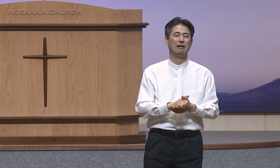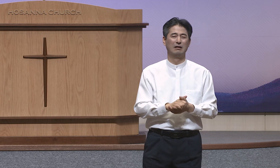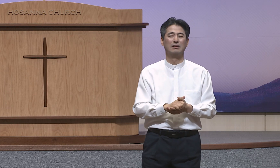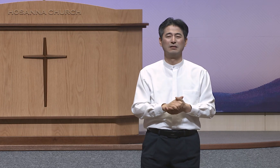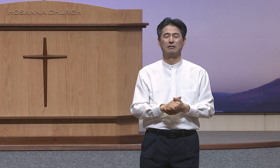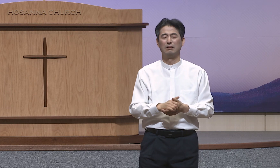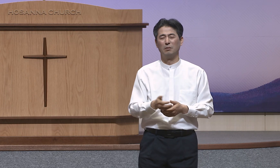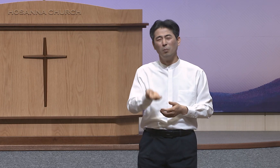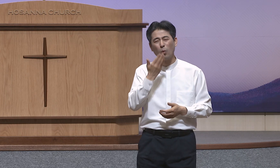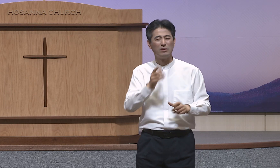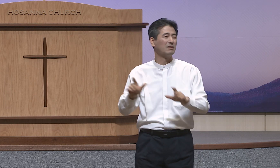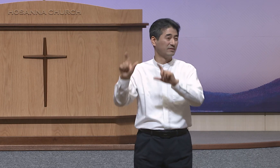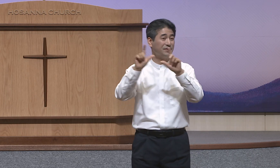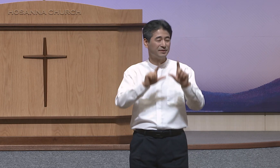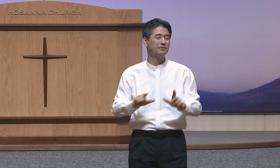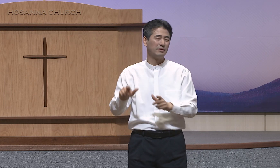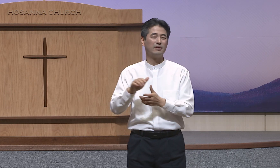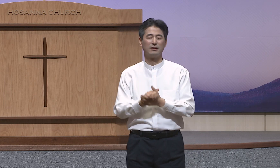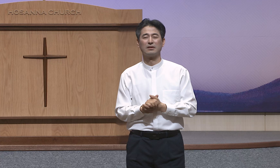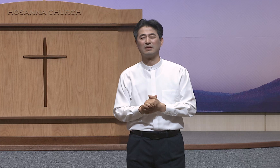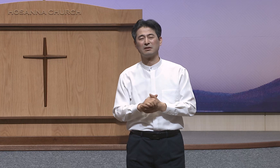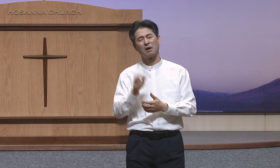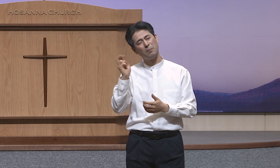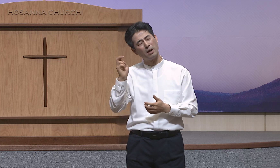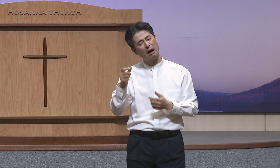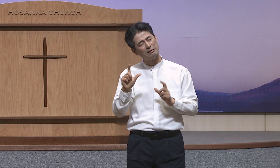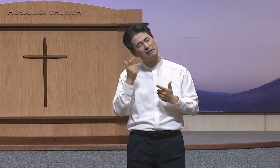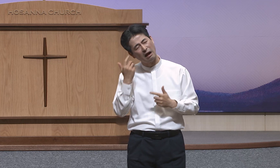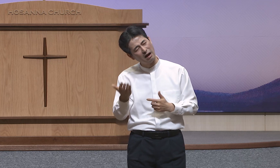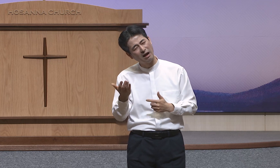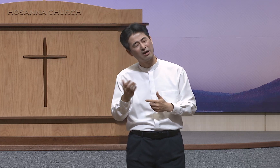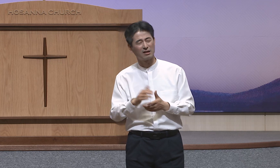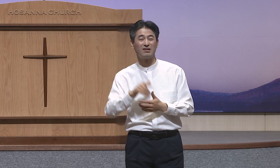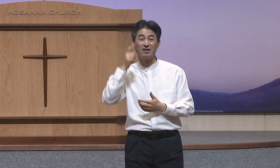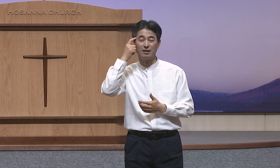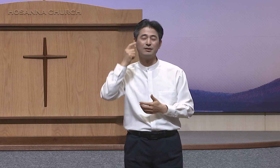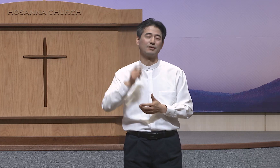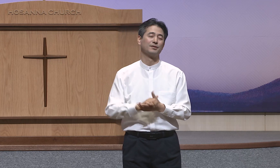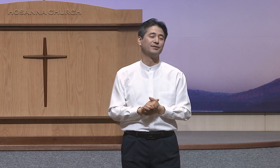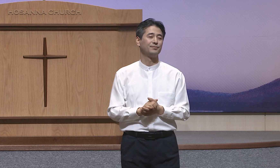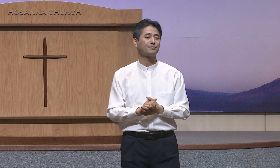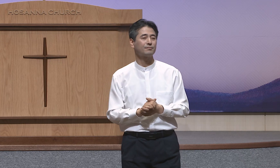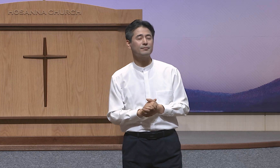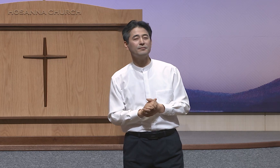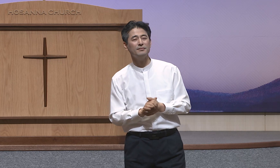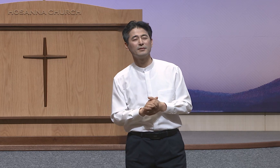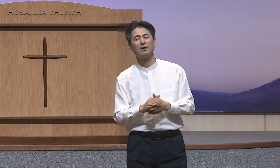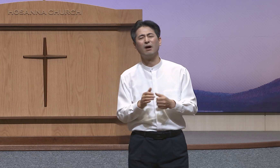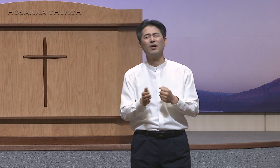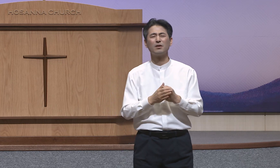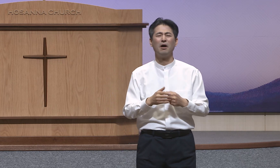맛없는 밥을 저에게 주셨기 때문에 제가 그렇게 폐결핵에 걸렸던 것